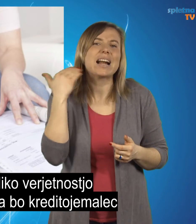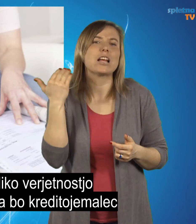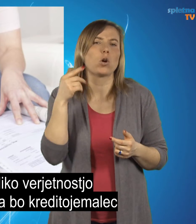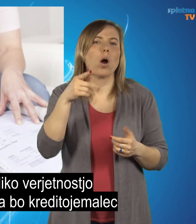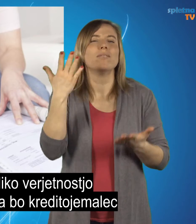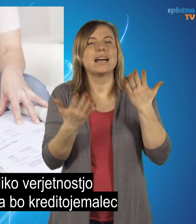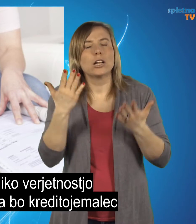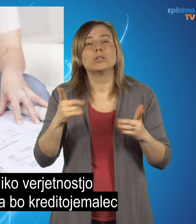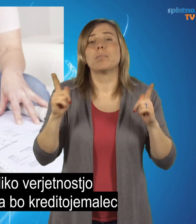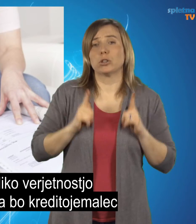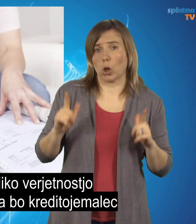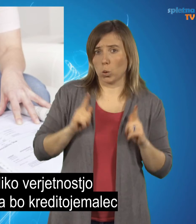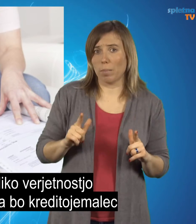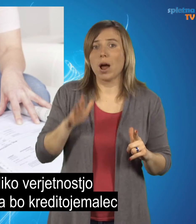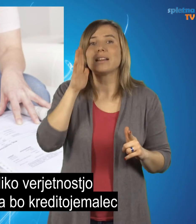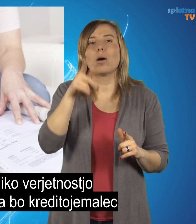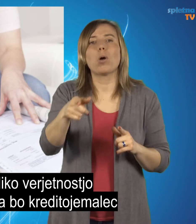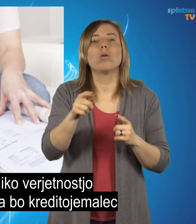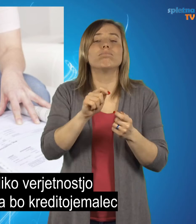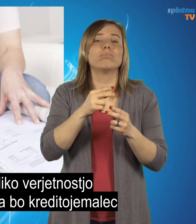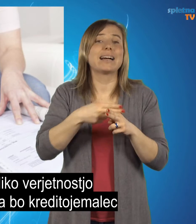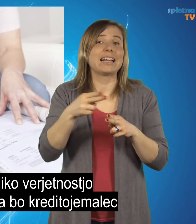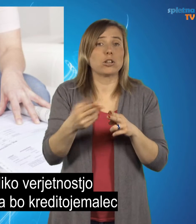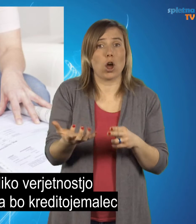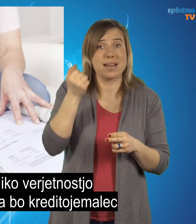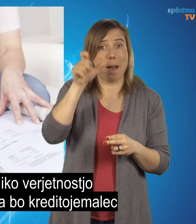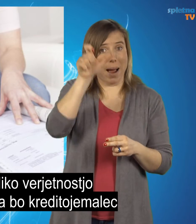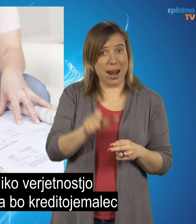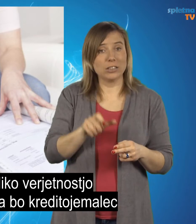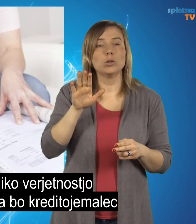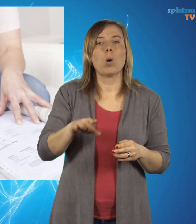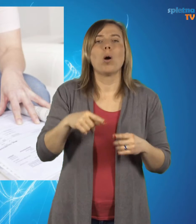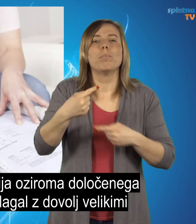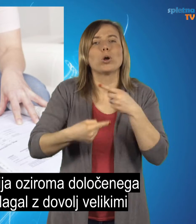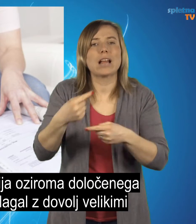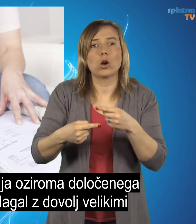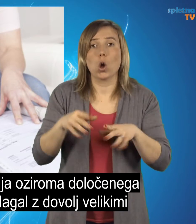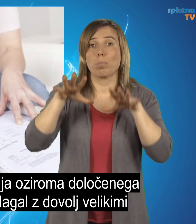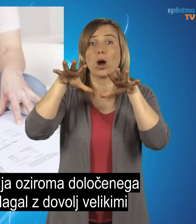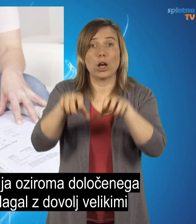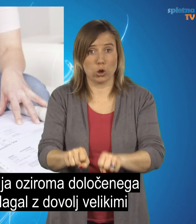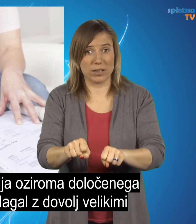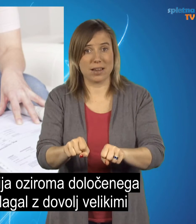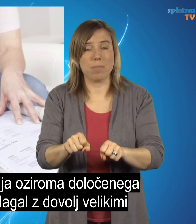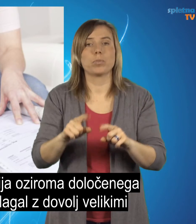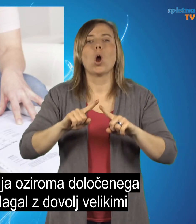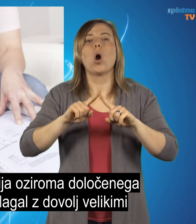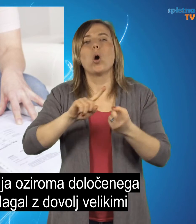verjetnostjo pričakujemo, da bo kreditojemalec po poteku moratorija oziroma določenega časa spet razpolagal z